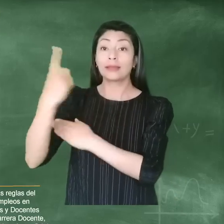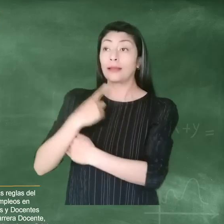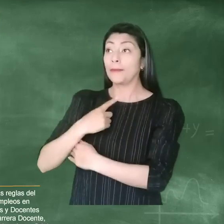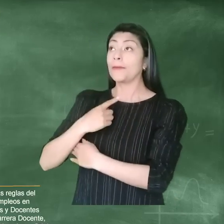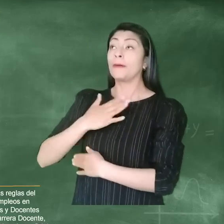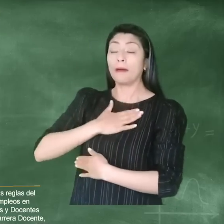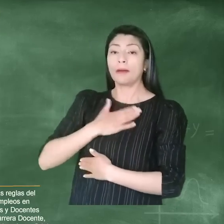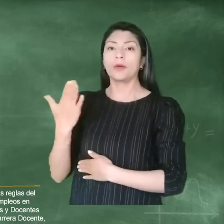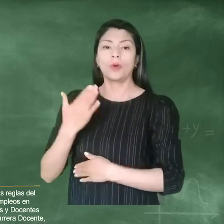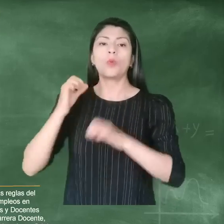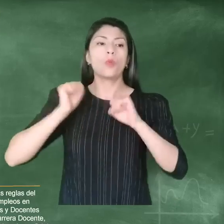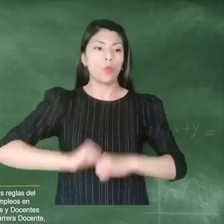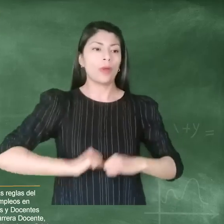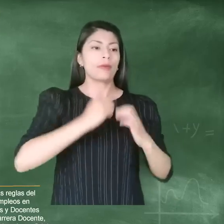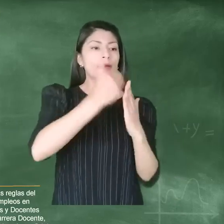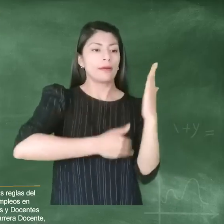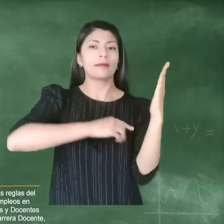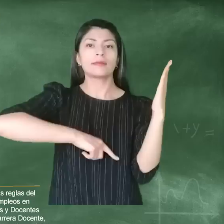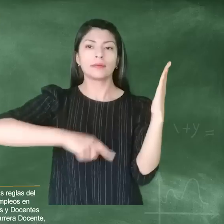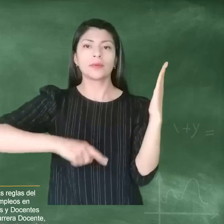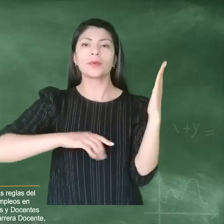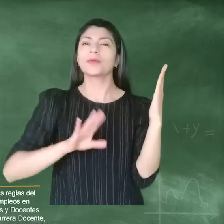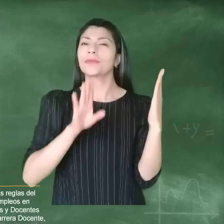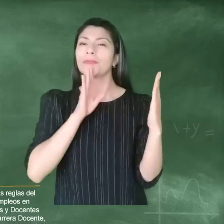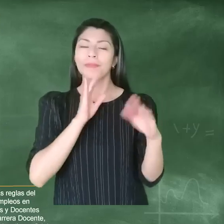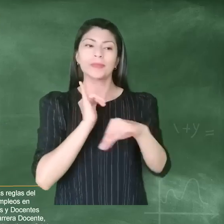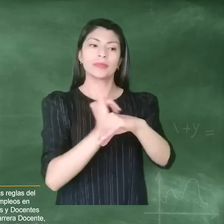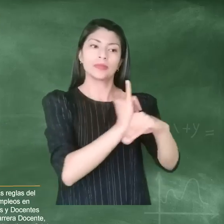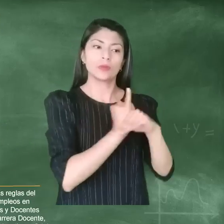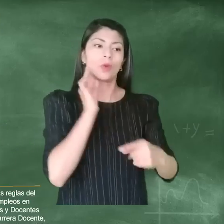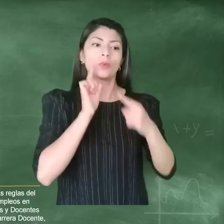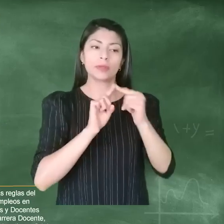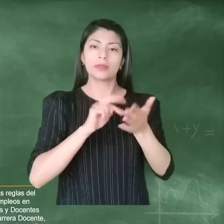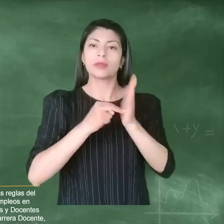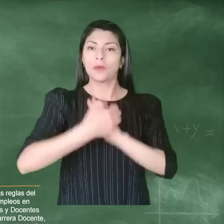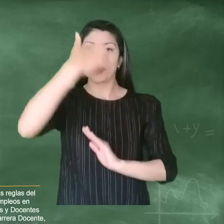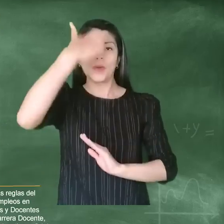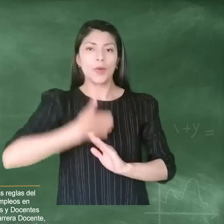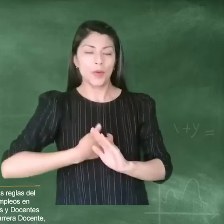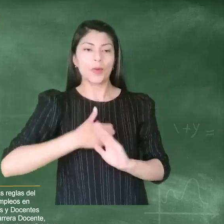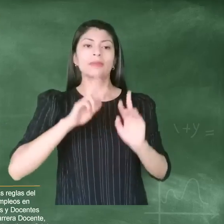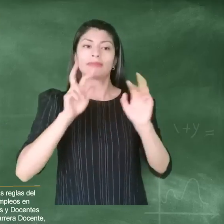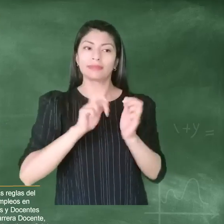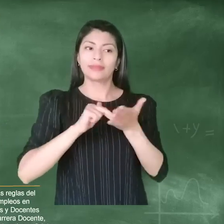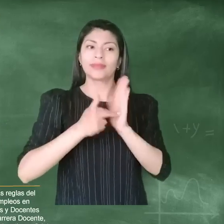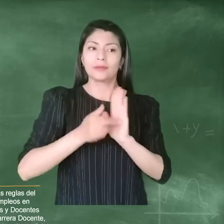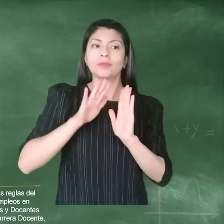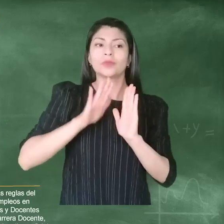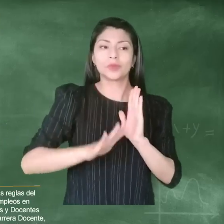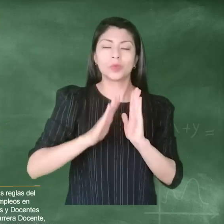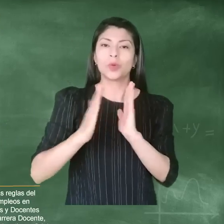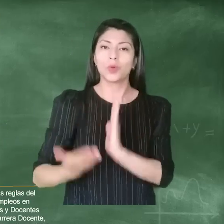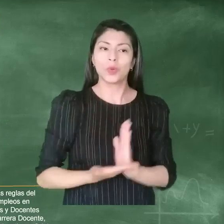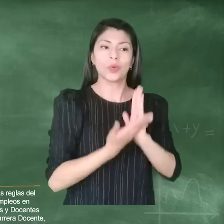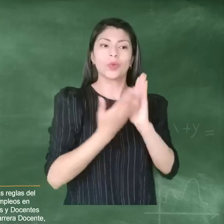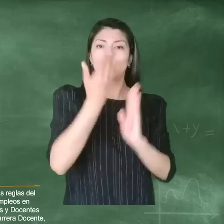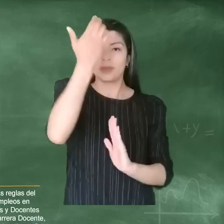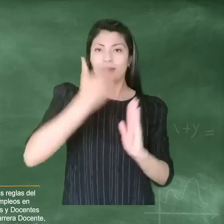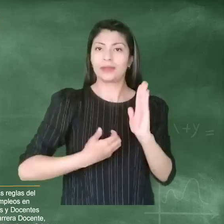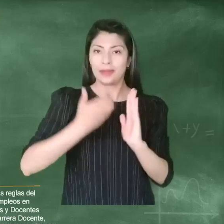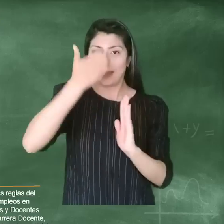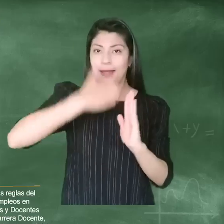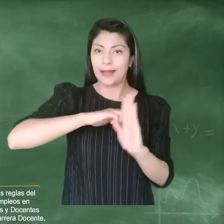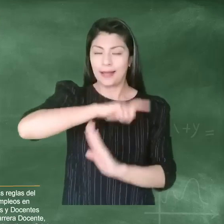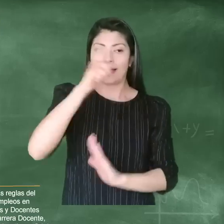suscribir contratos o convenios interadministrativos con el Instituto Colombiano para la Evaluación de la Educación,